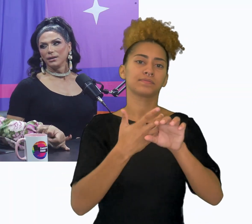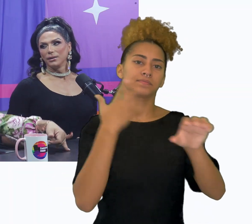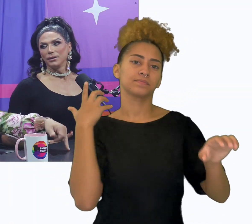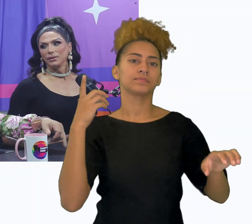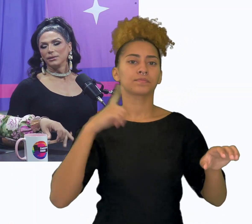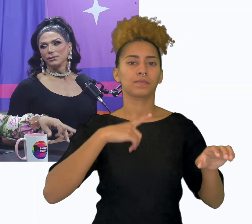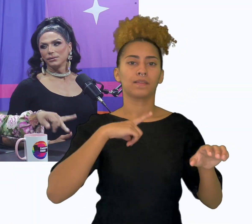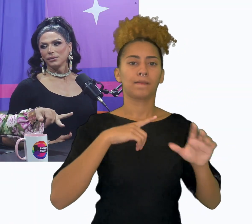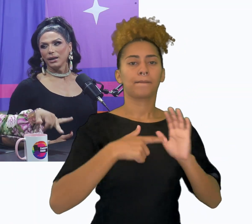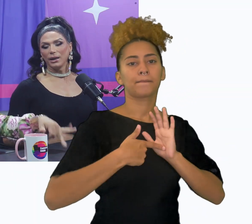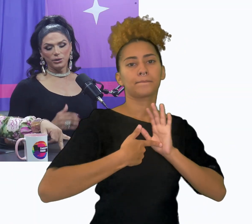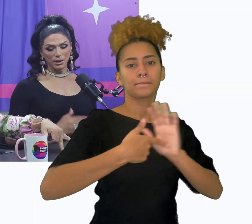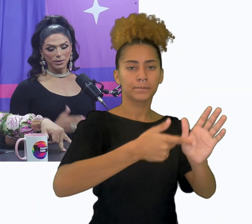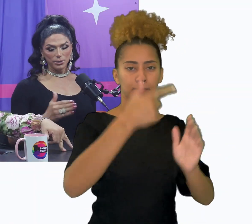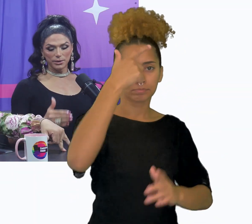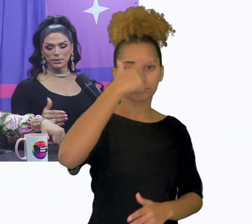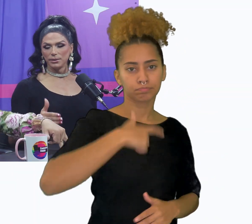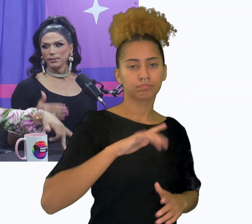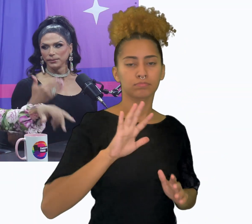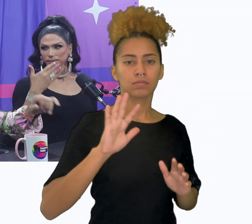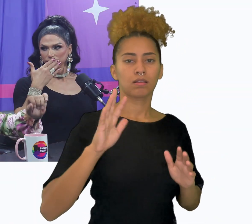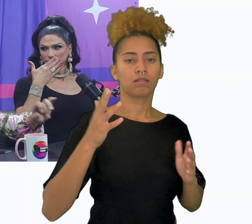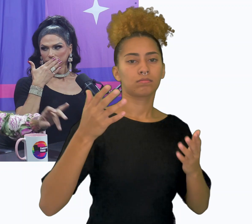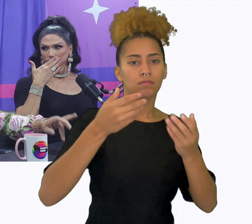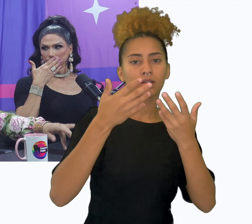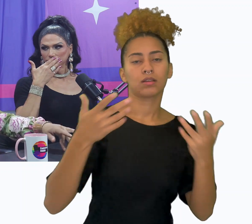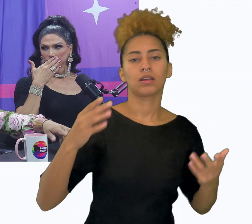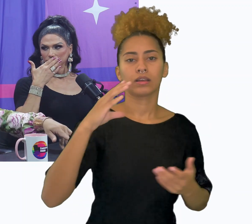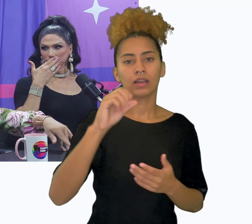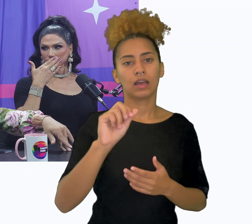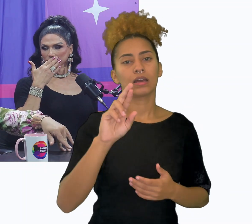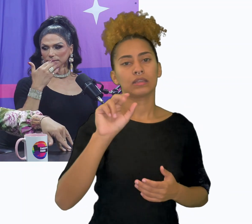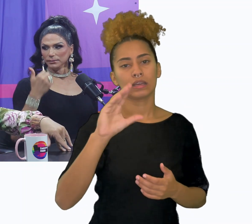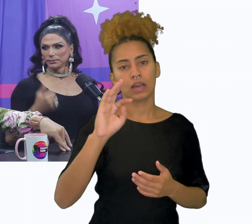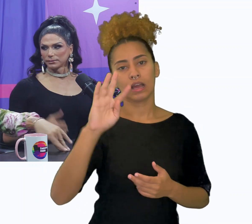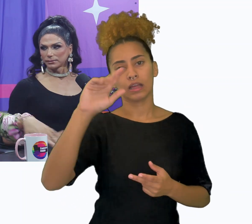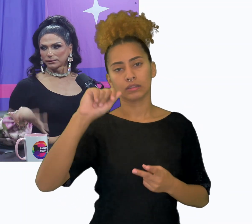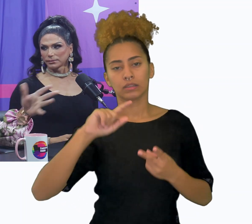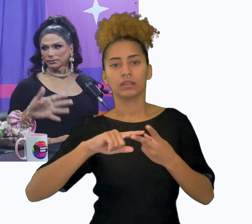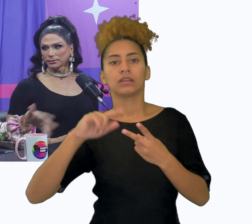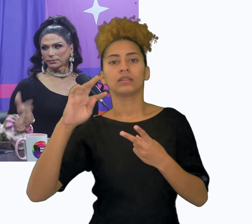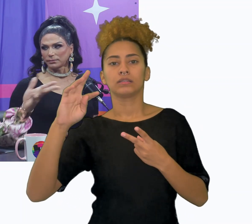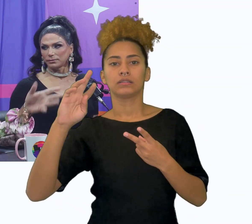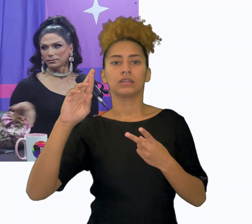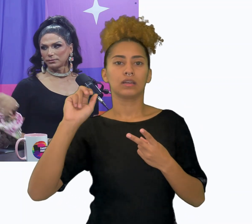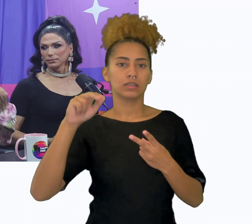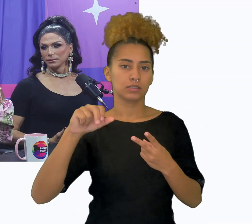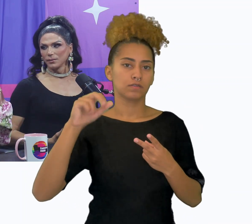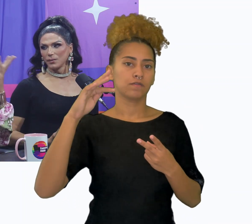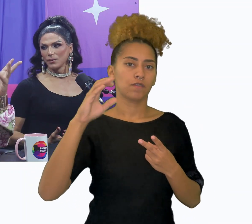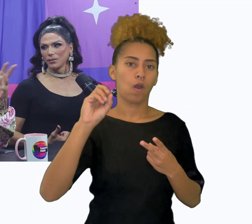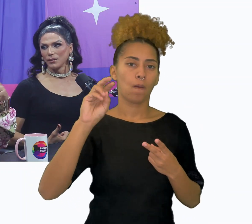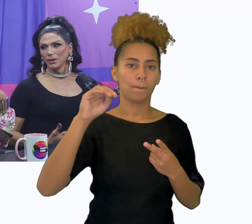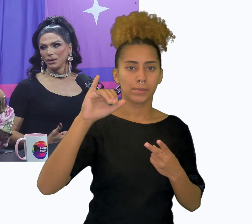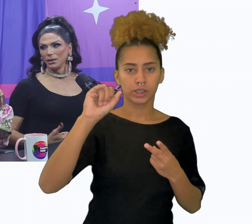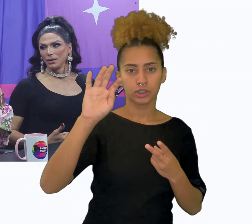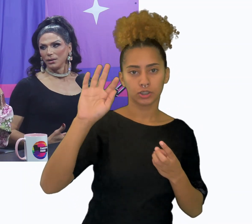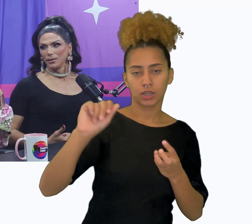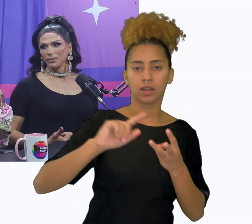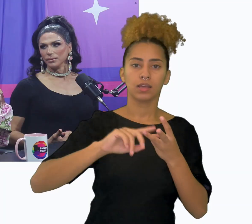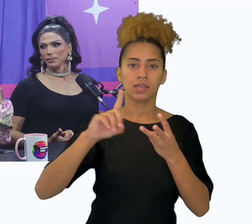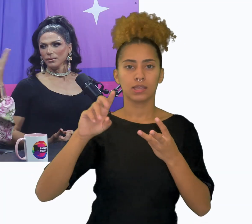a caricata, as transformistas e a drag queen. Aí a diferença caricata é